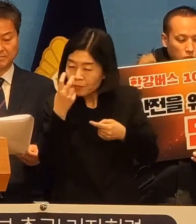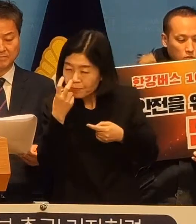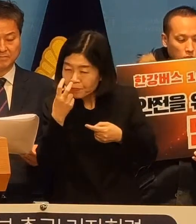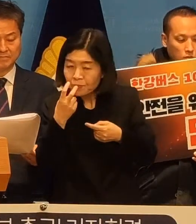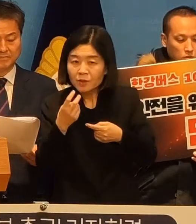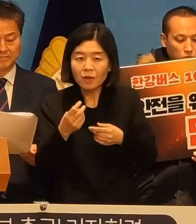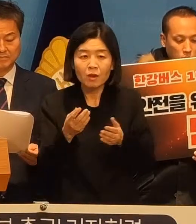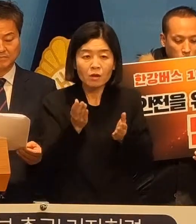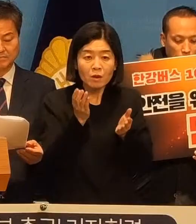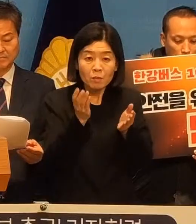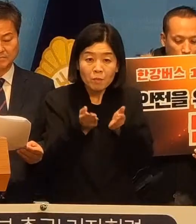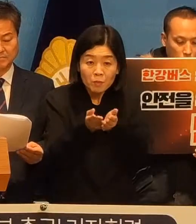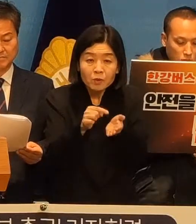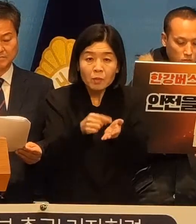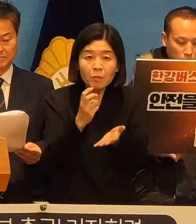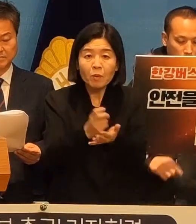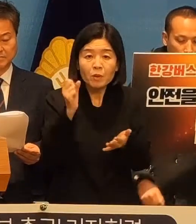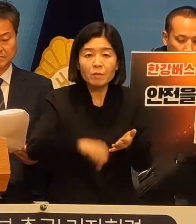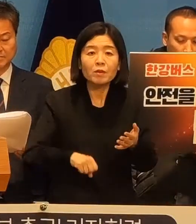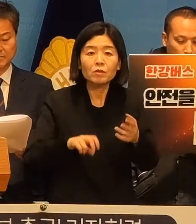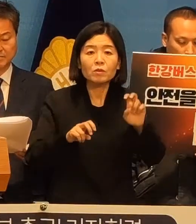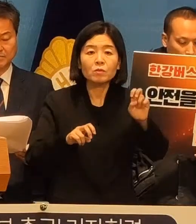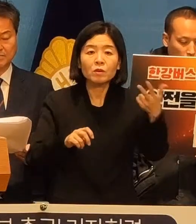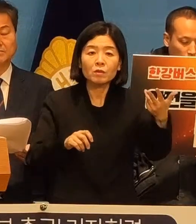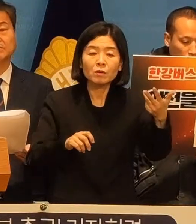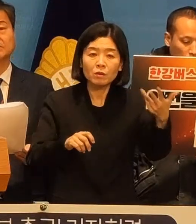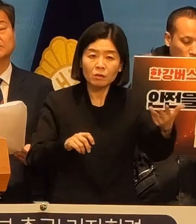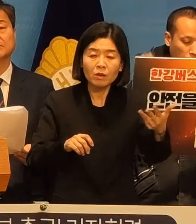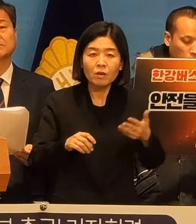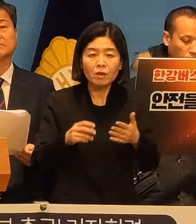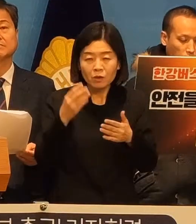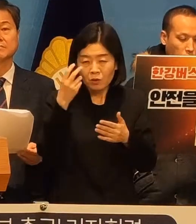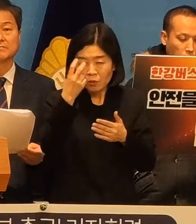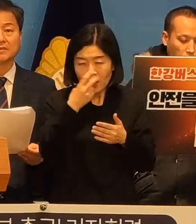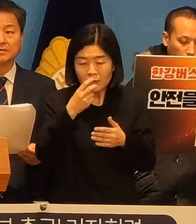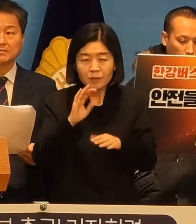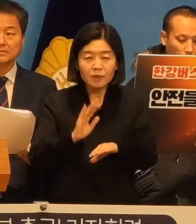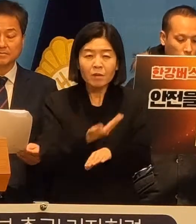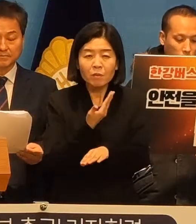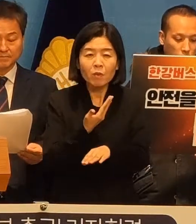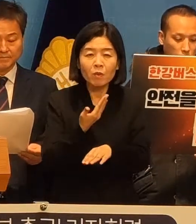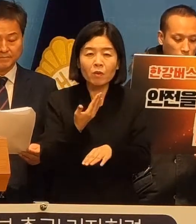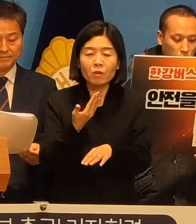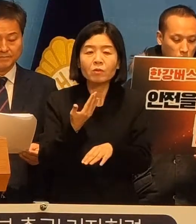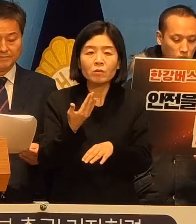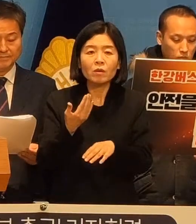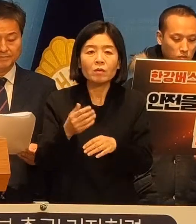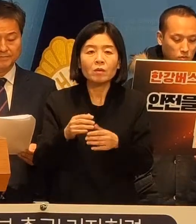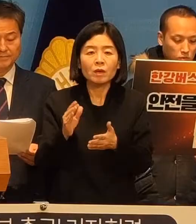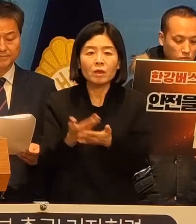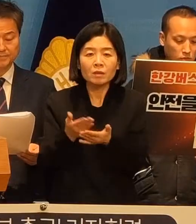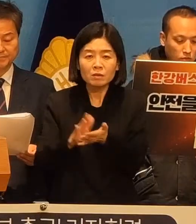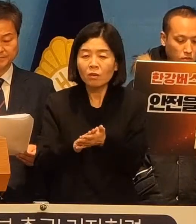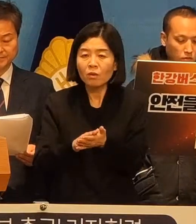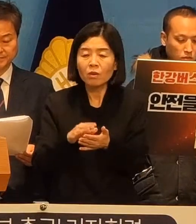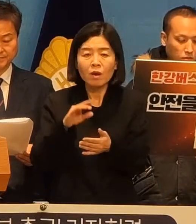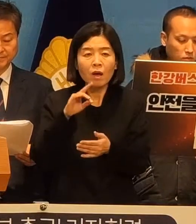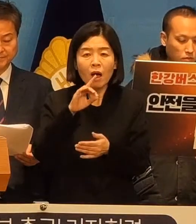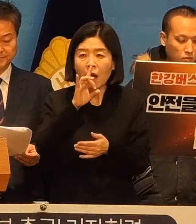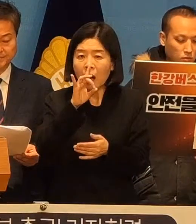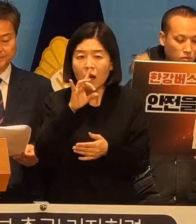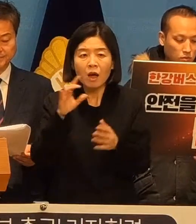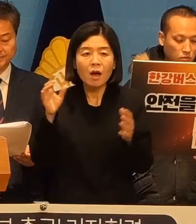위반 28건, 유지관리 미흡 39건, 개선공고 53건 등 총 120건의